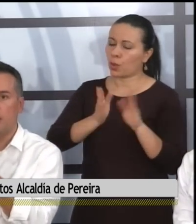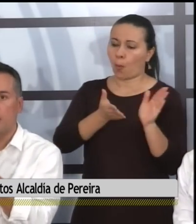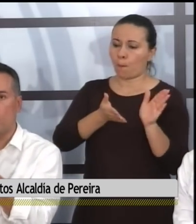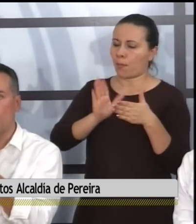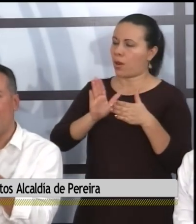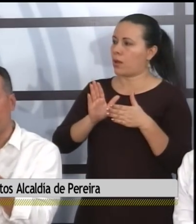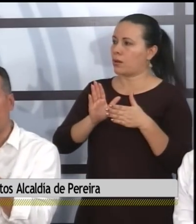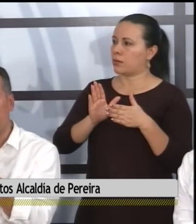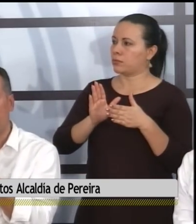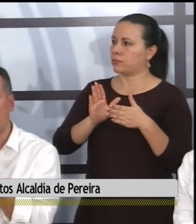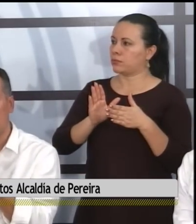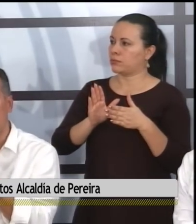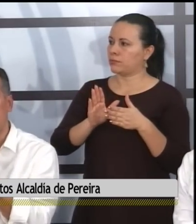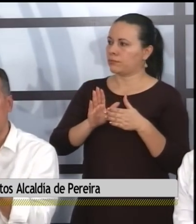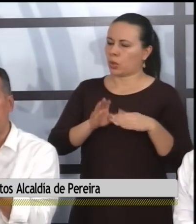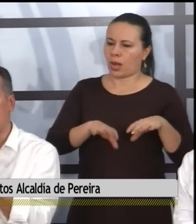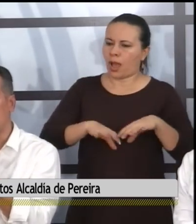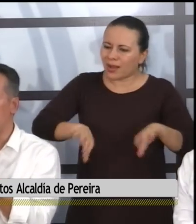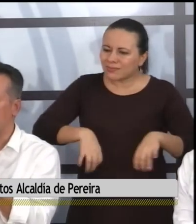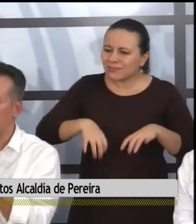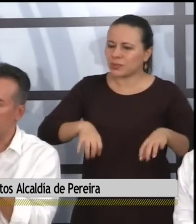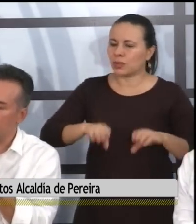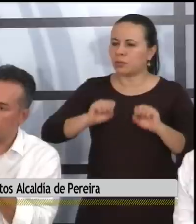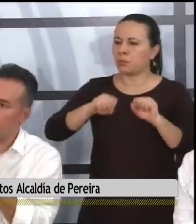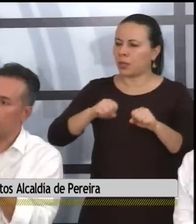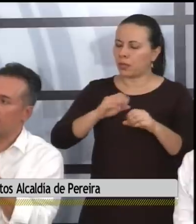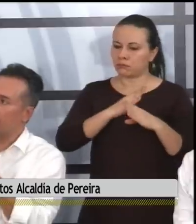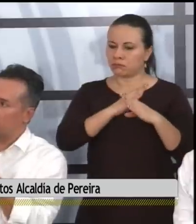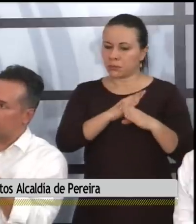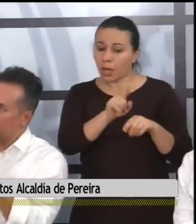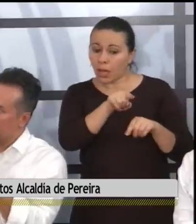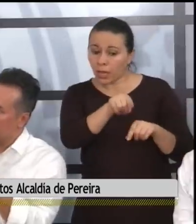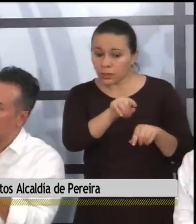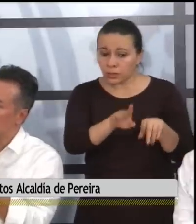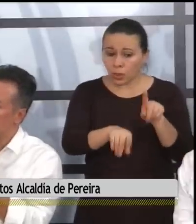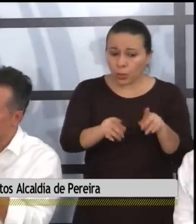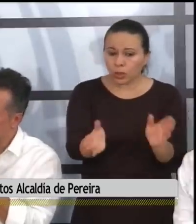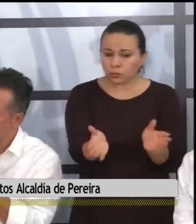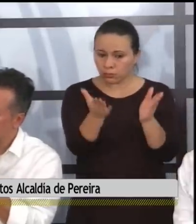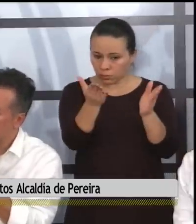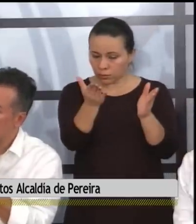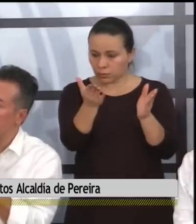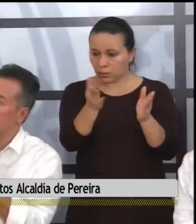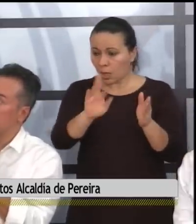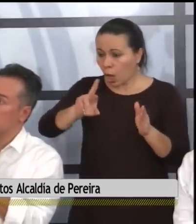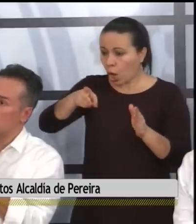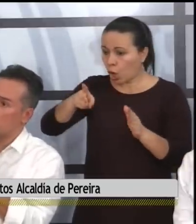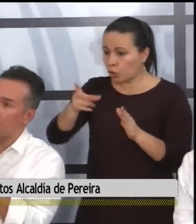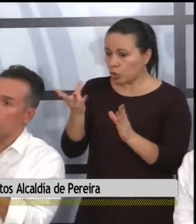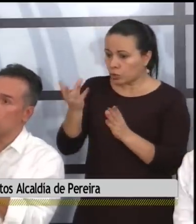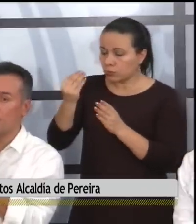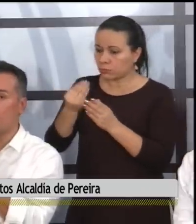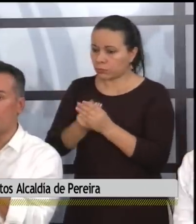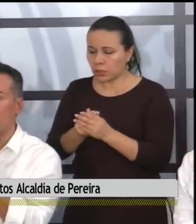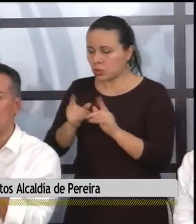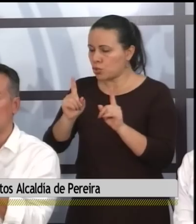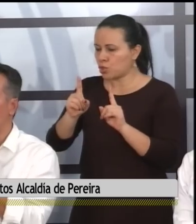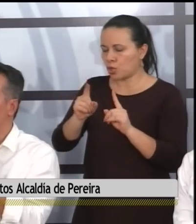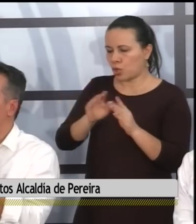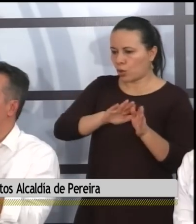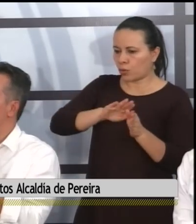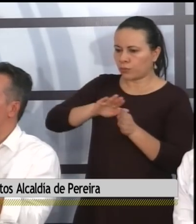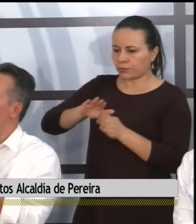allí con una cantidad de acciones que nos permitan rehabilitar, sacar de la calle los que están, desintoxicándolos,